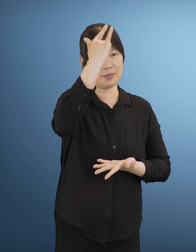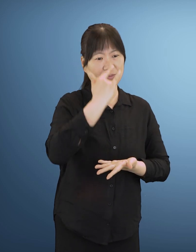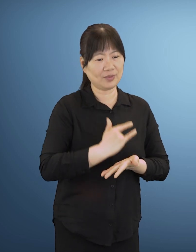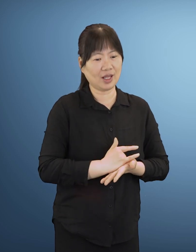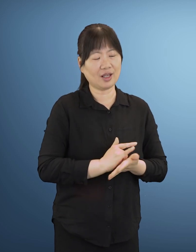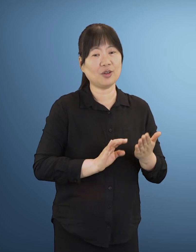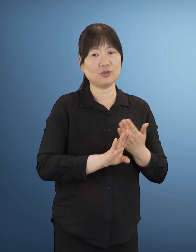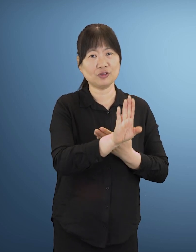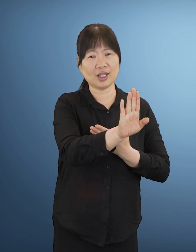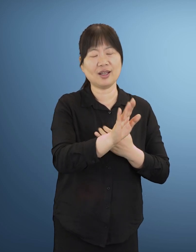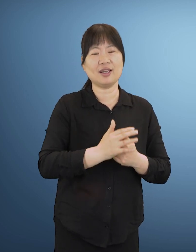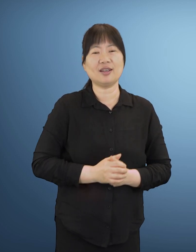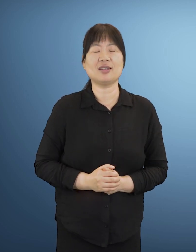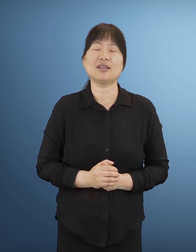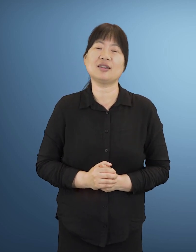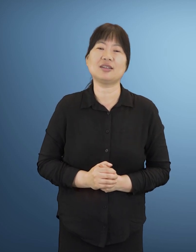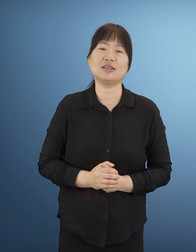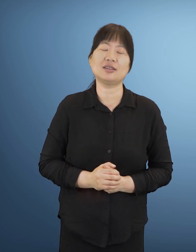나서 사실